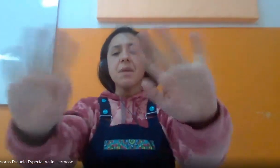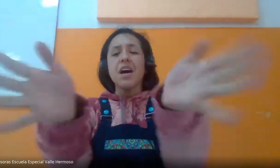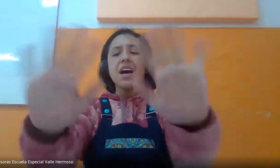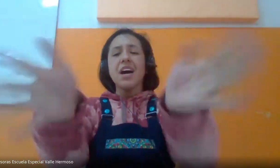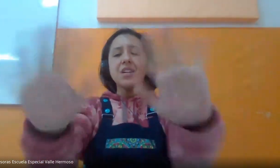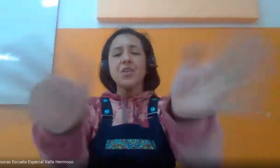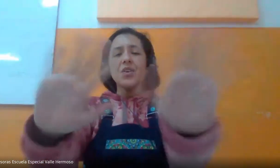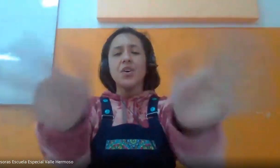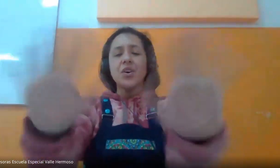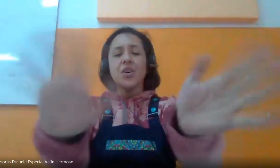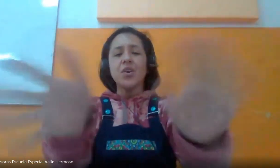las